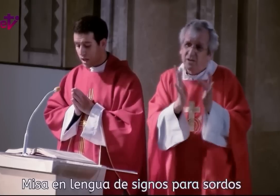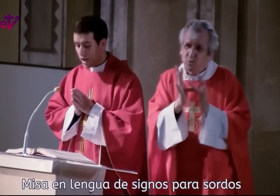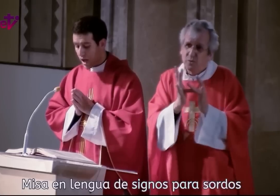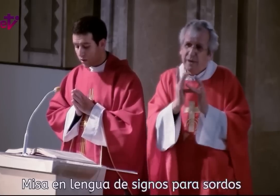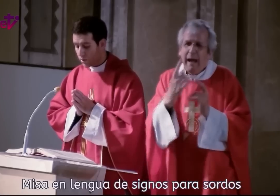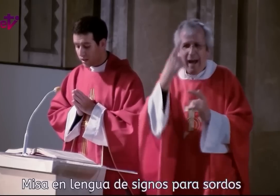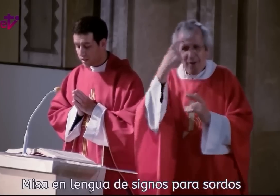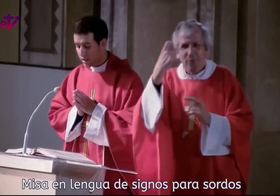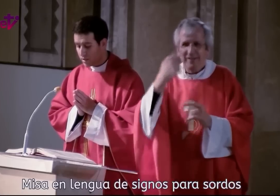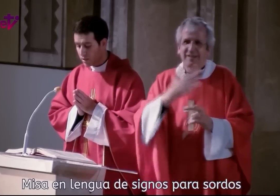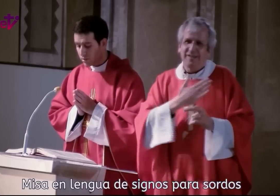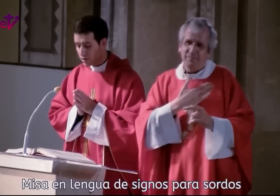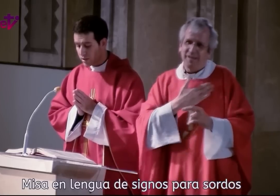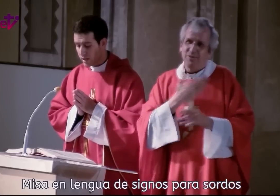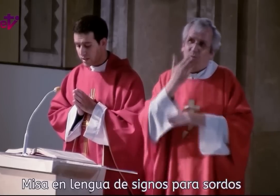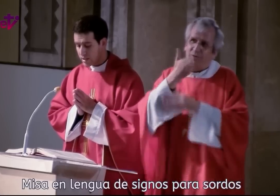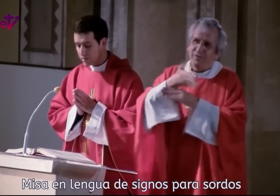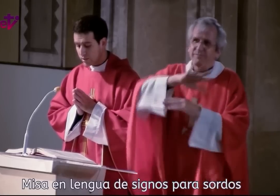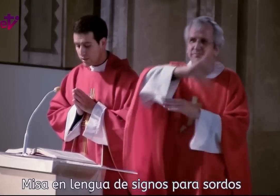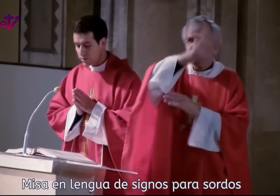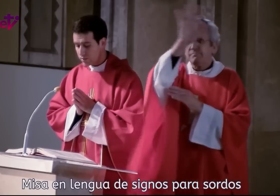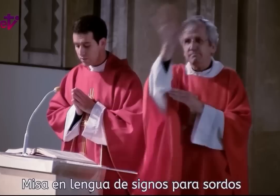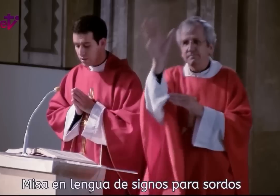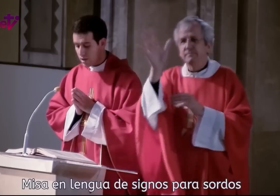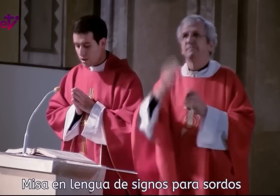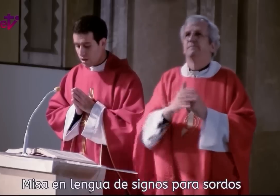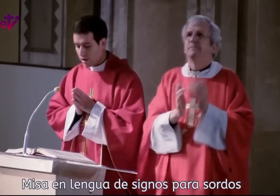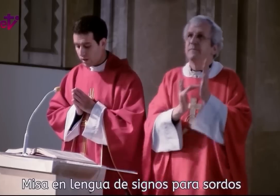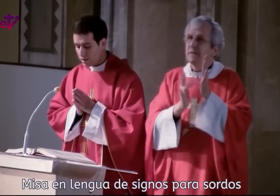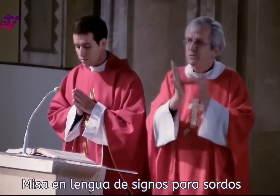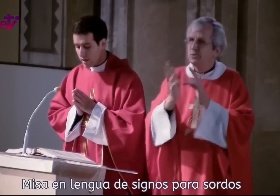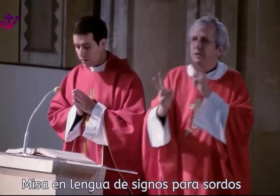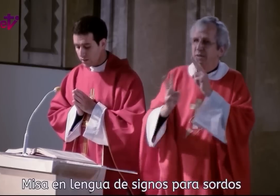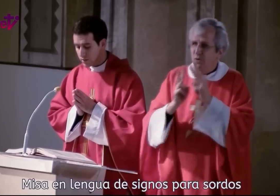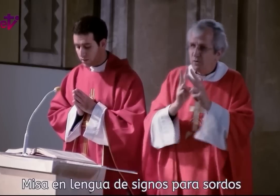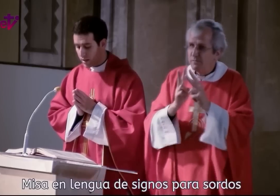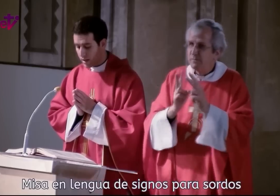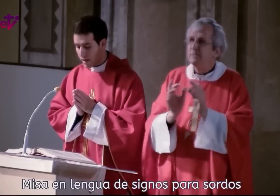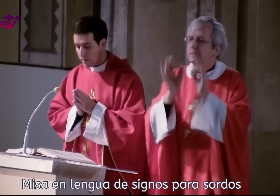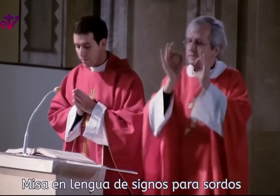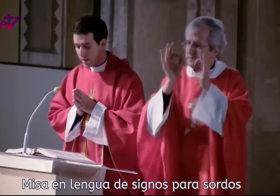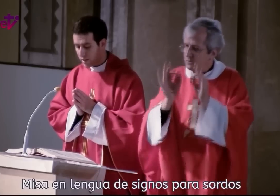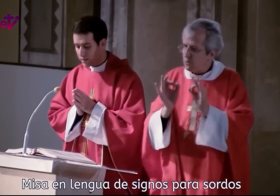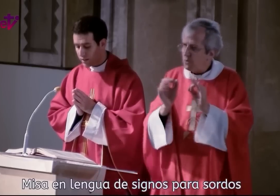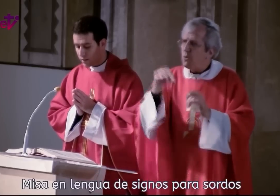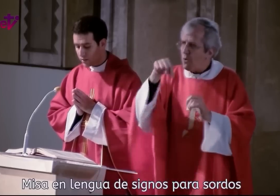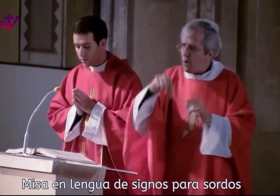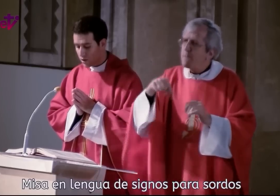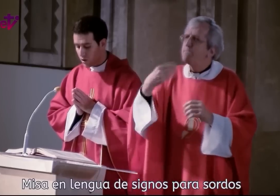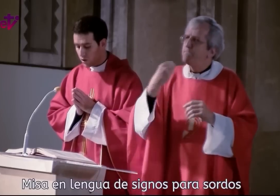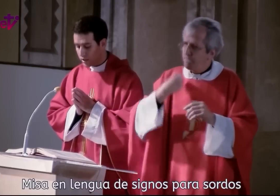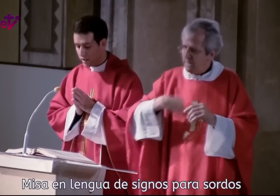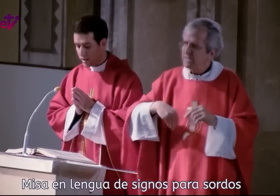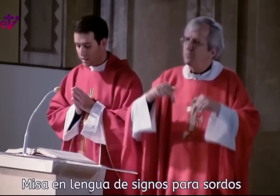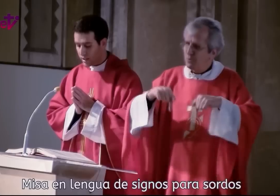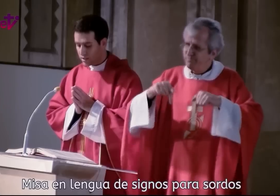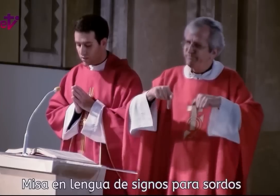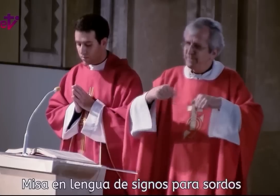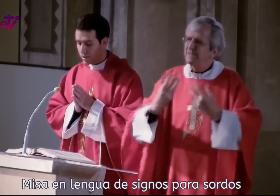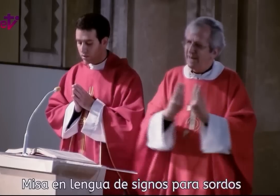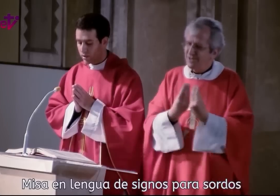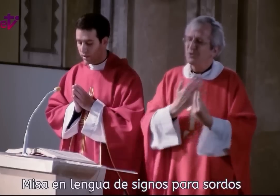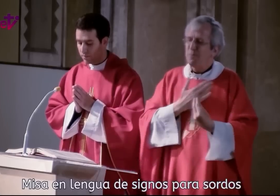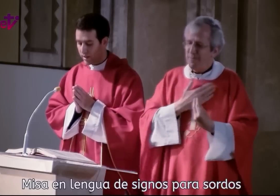«Jesús, acuérdate de mí cuando llegues a tu reino». Jesús le dijo: «En verdad te digo, hoy